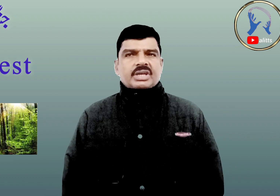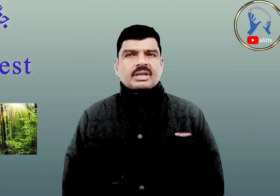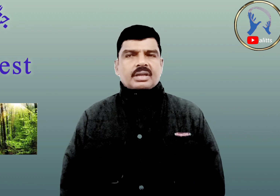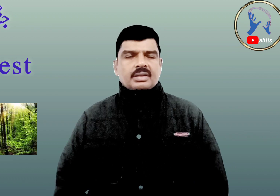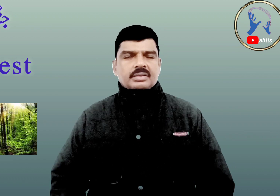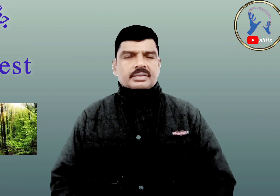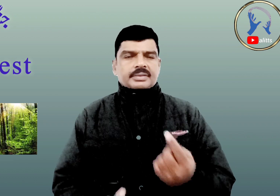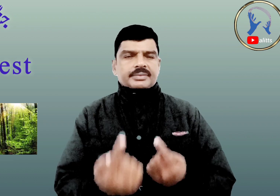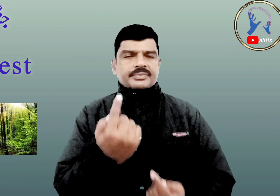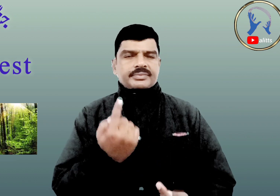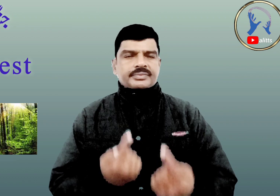जंगल।